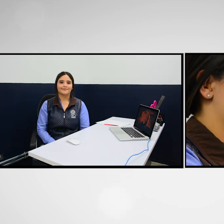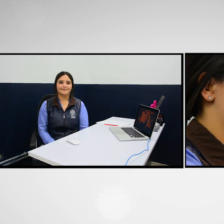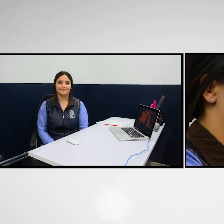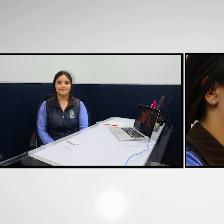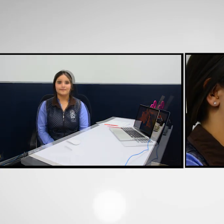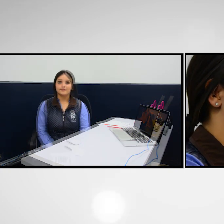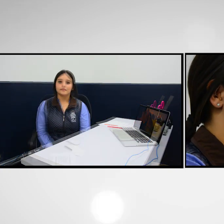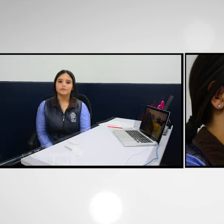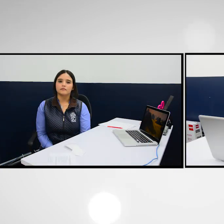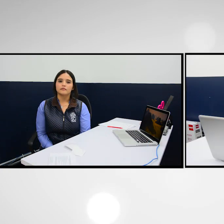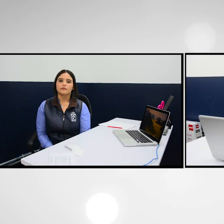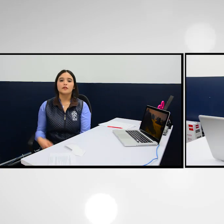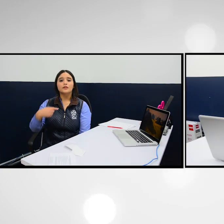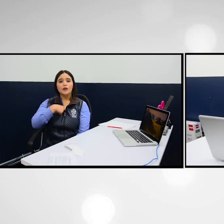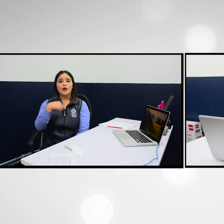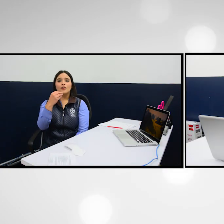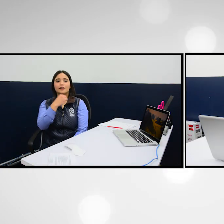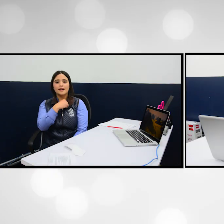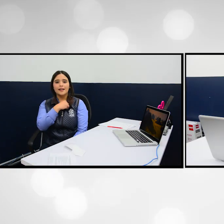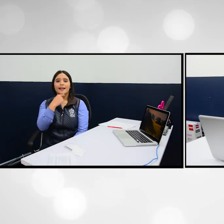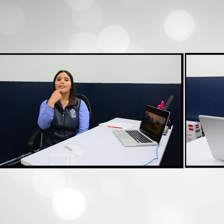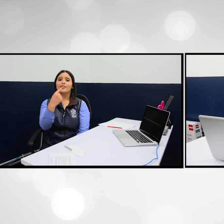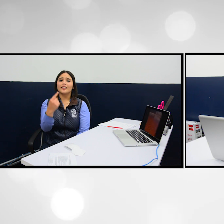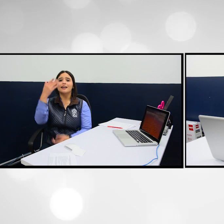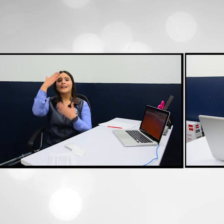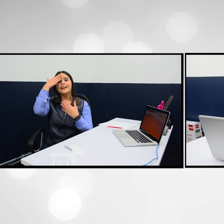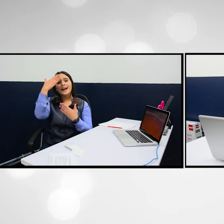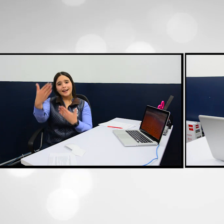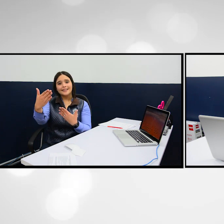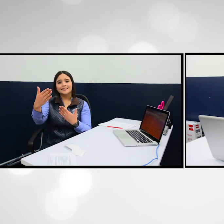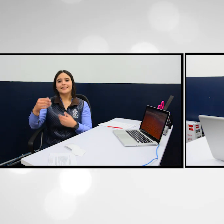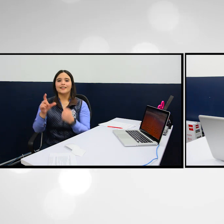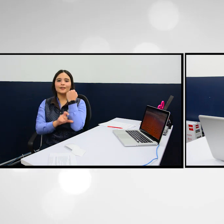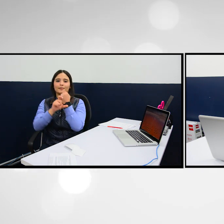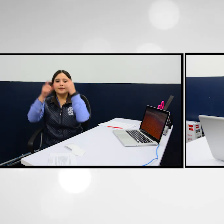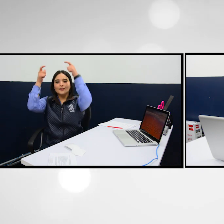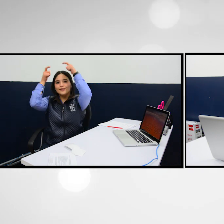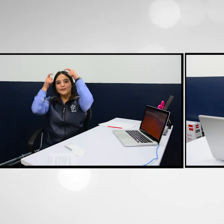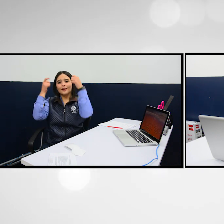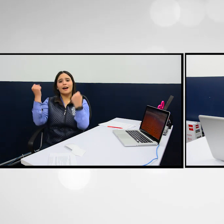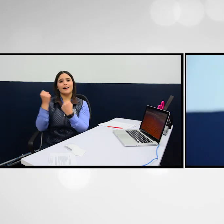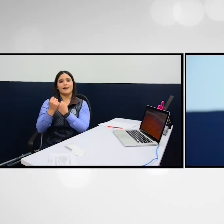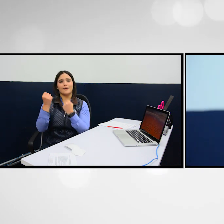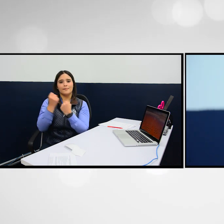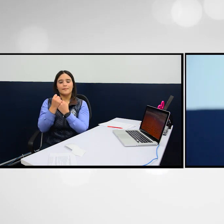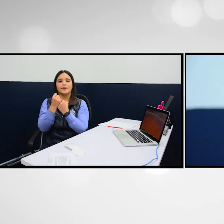en fraccionamiento. Yo quiero agradecerle al Comité Pro Ciegos y Sordos de Guatemala